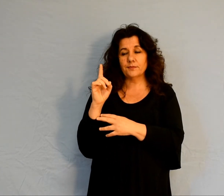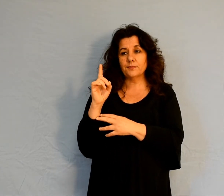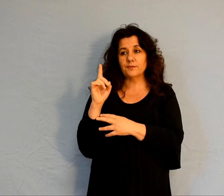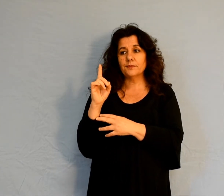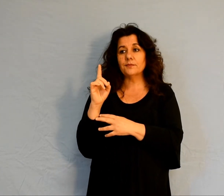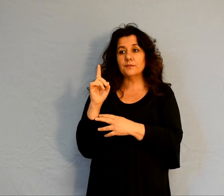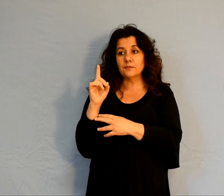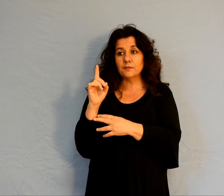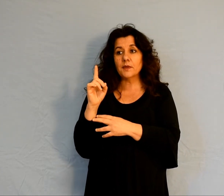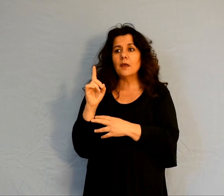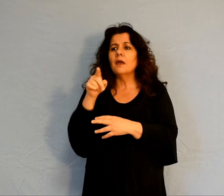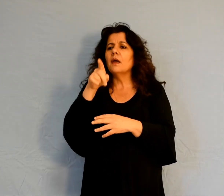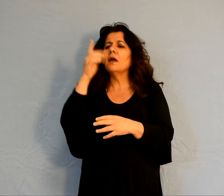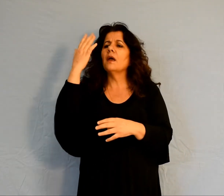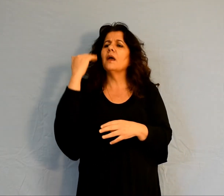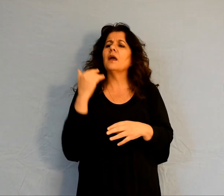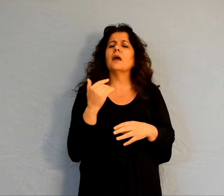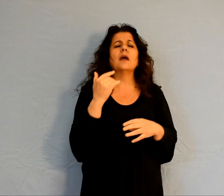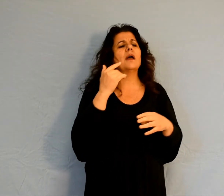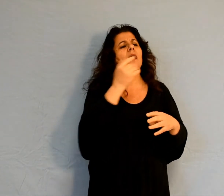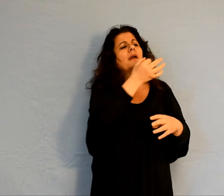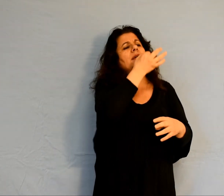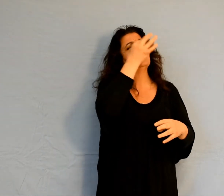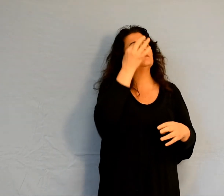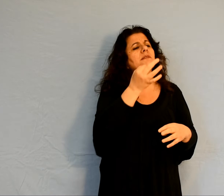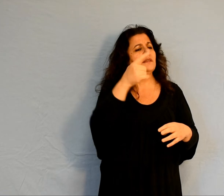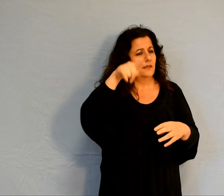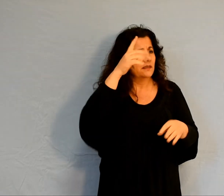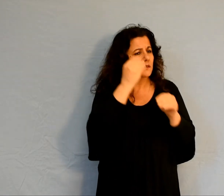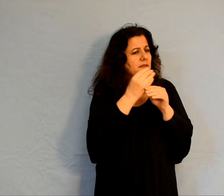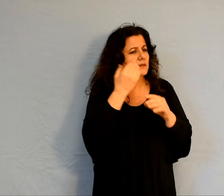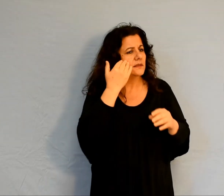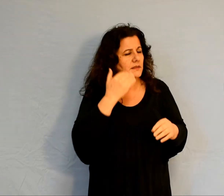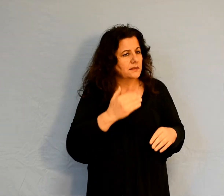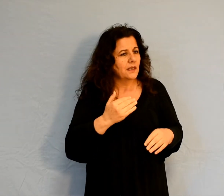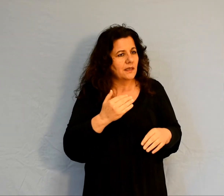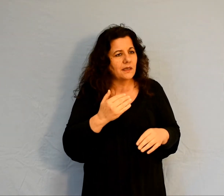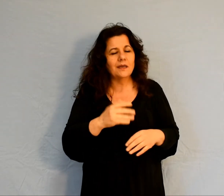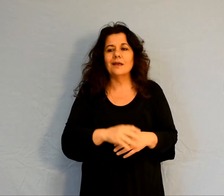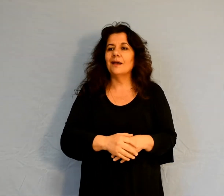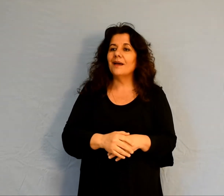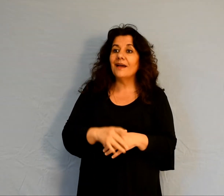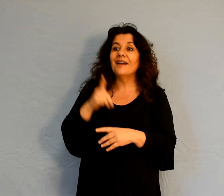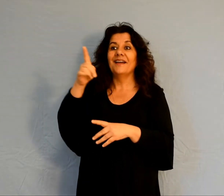Vous avez appris qu'il a été dit: Tu aimeras ton prochain et tu haïras ton ennemi.